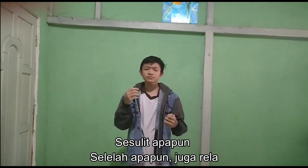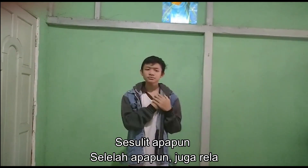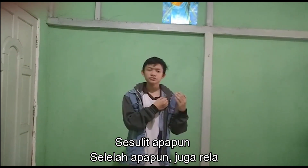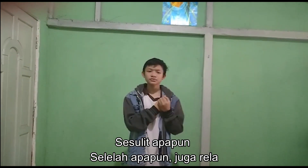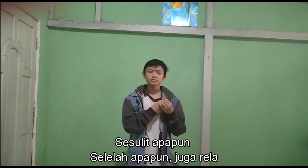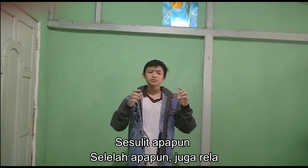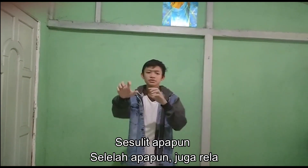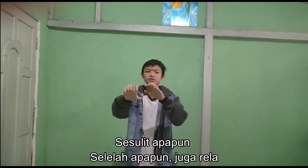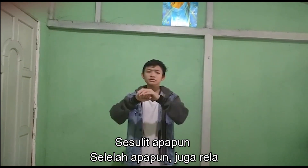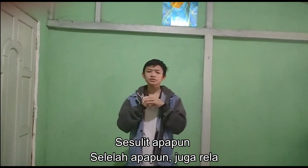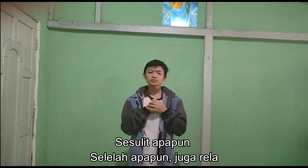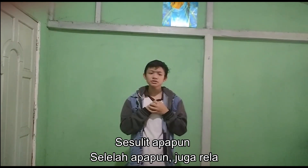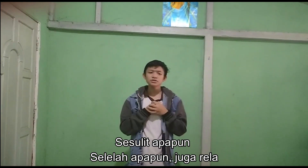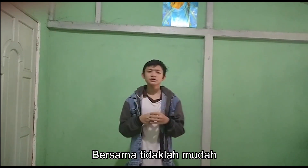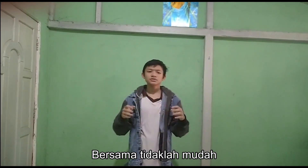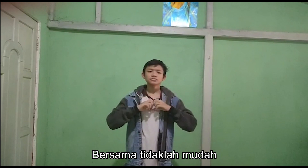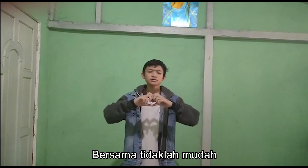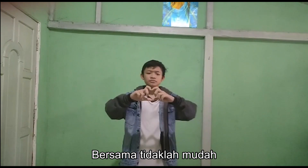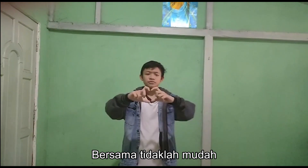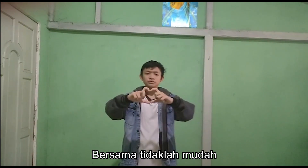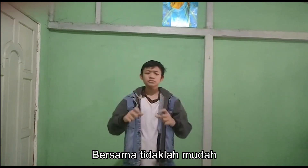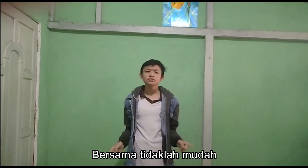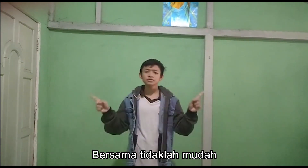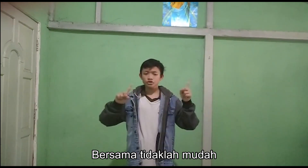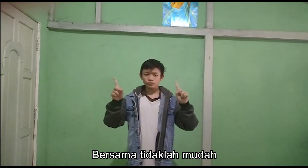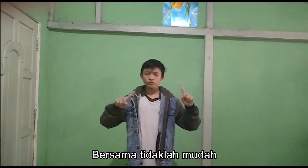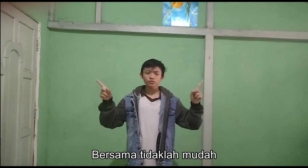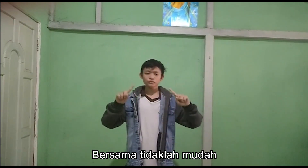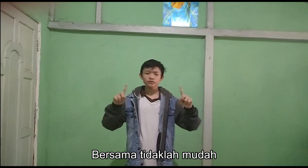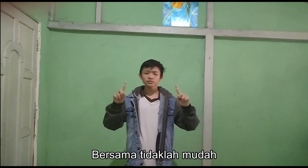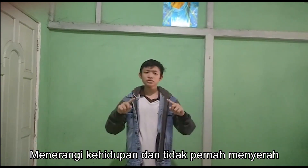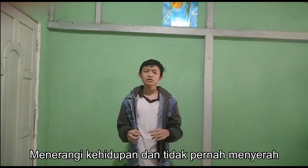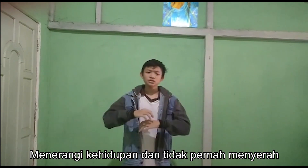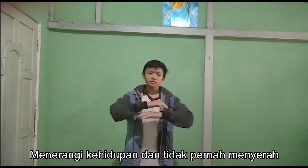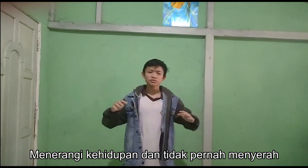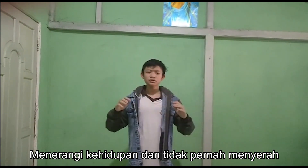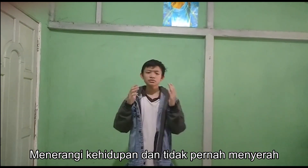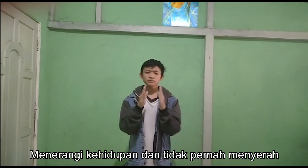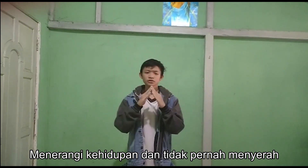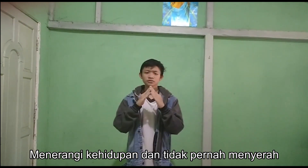再累也愿意，在一起不容易，点亮生